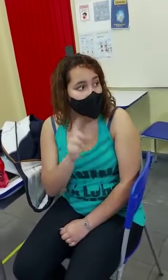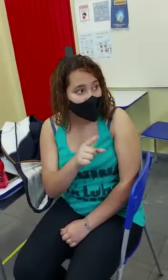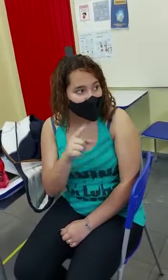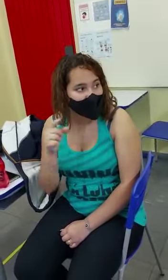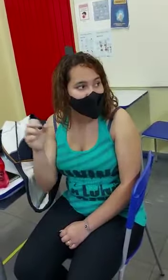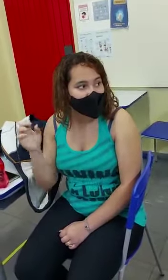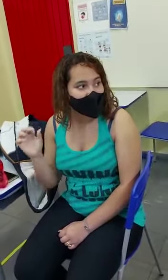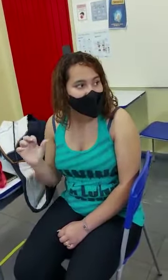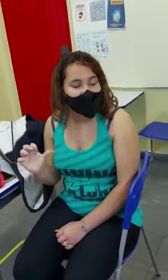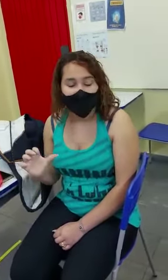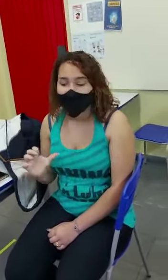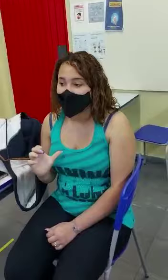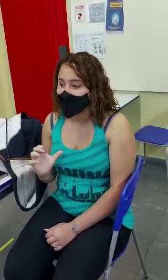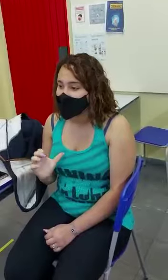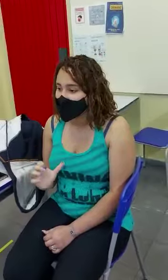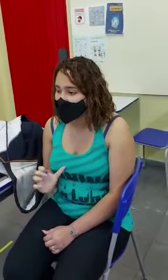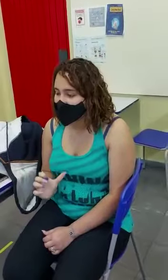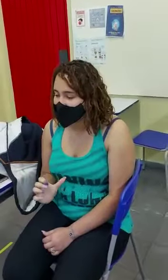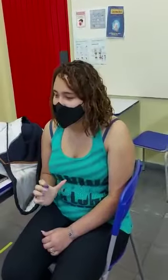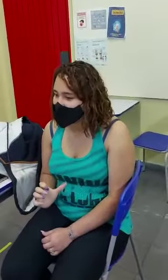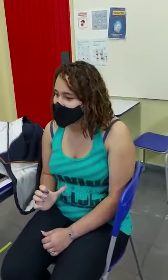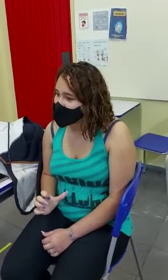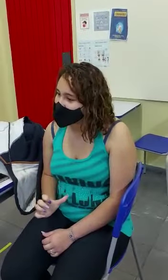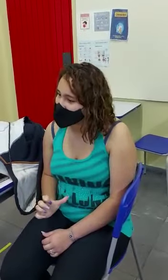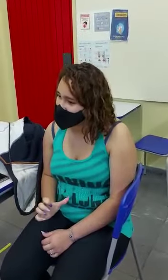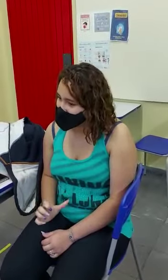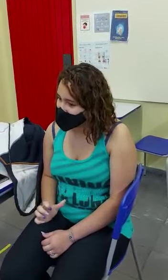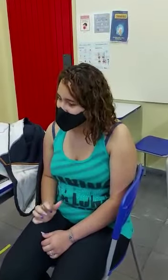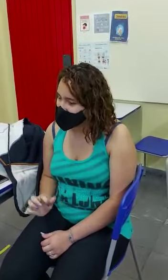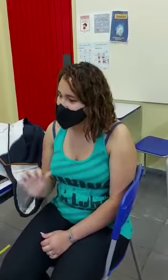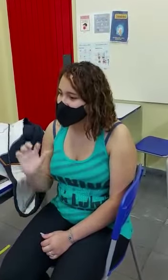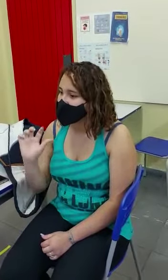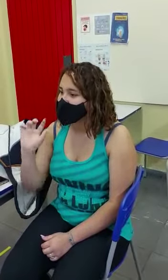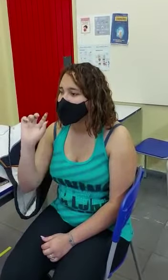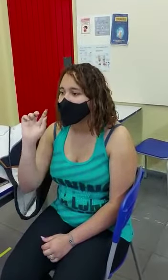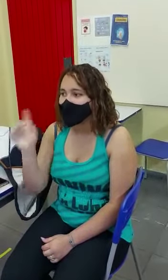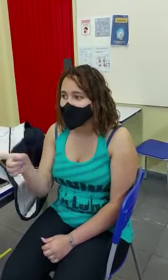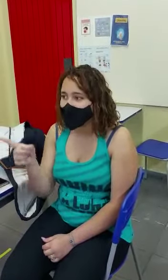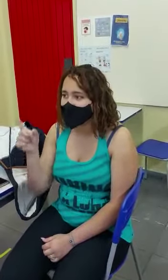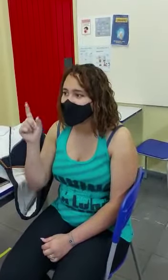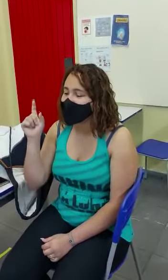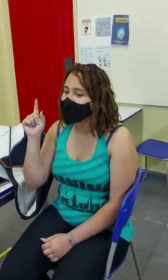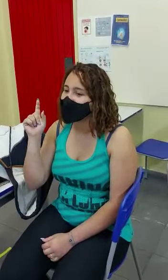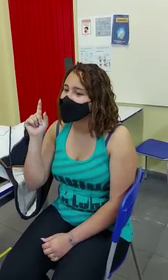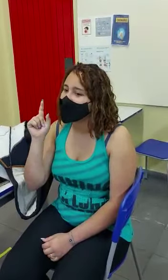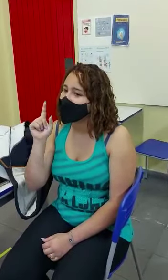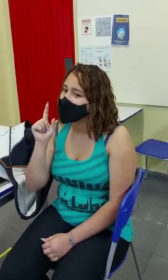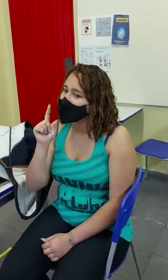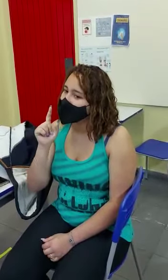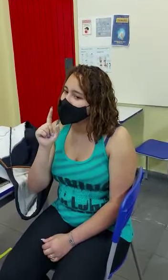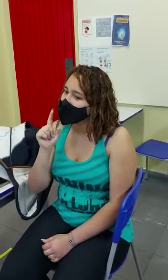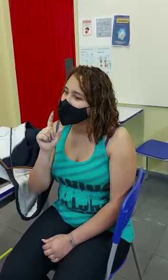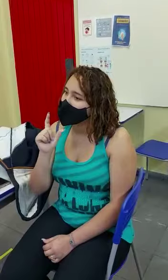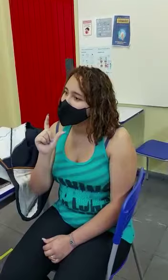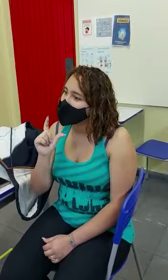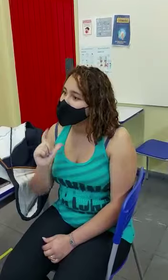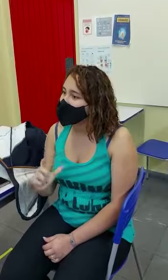meu Bench TV, minha caneta. Meu projetor, minha